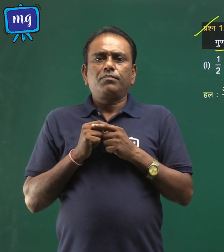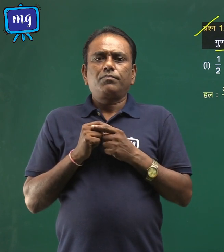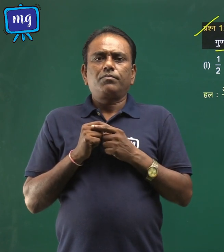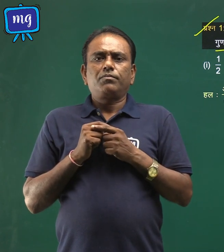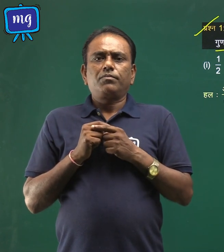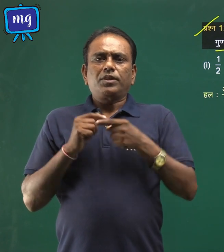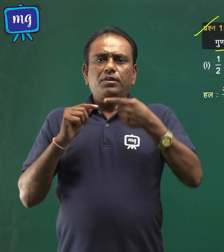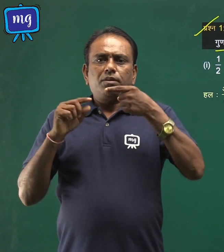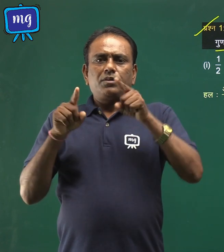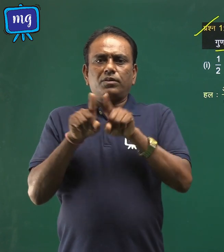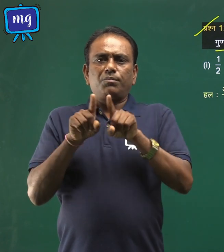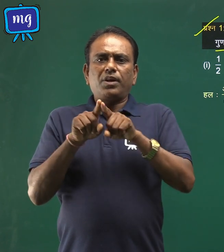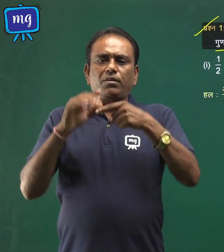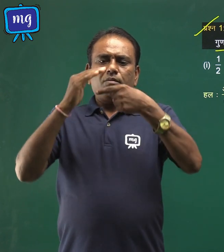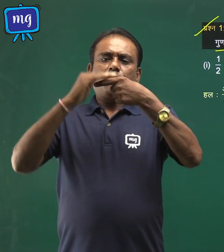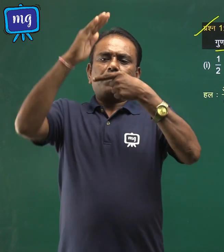तुल्य भिन्न बनाइए।